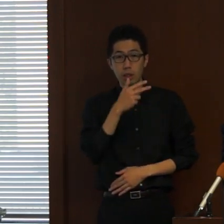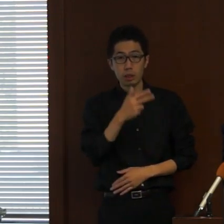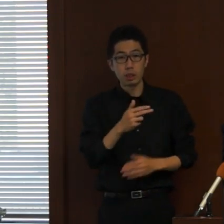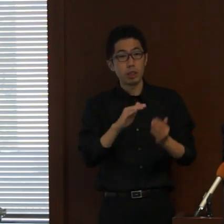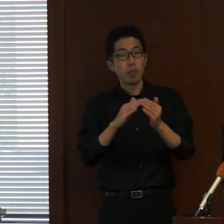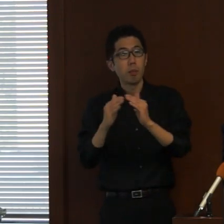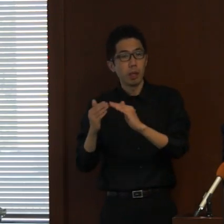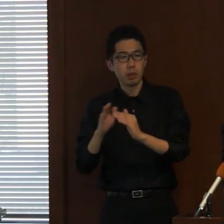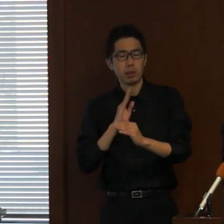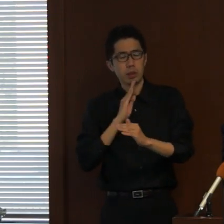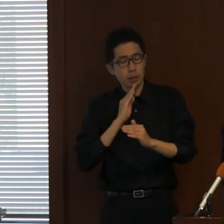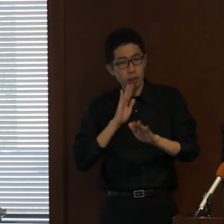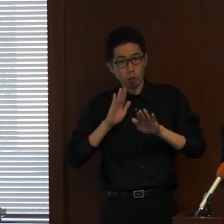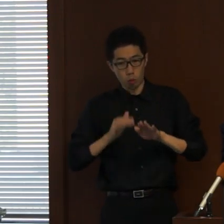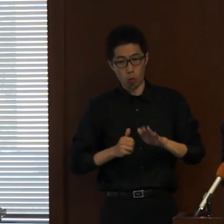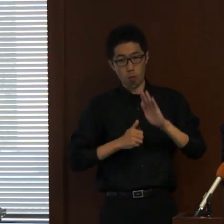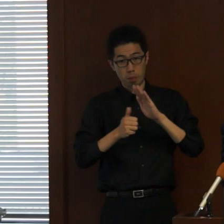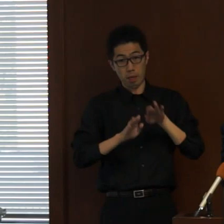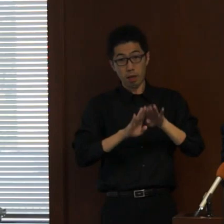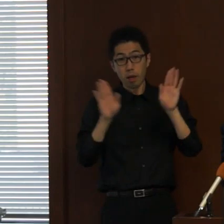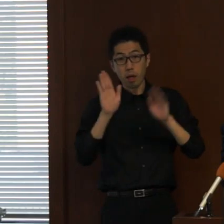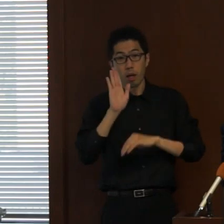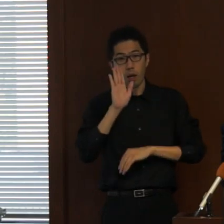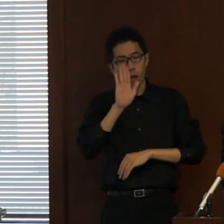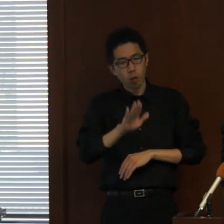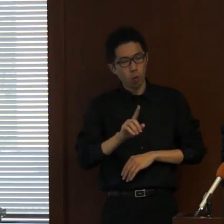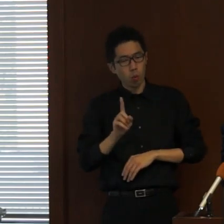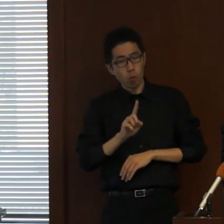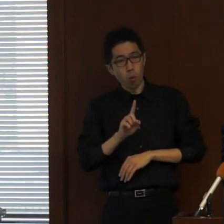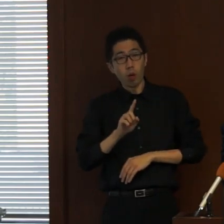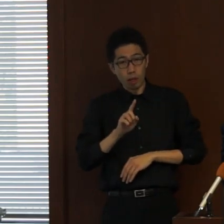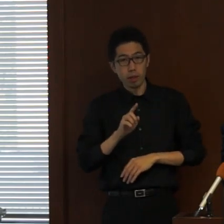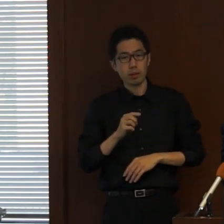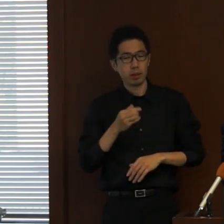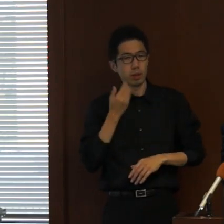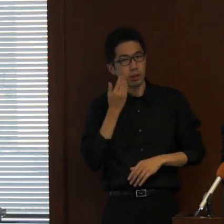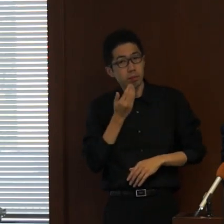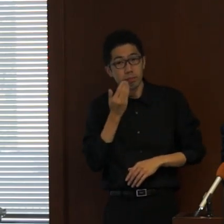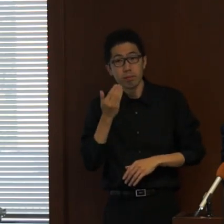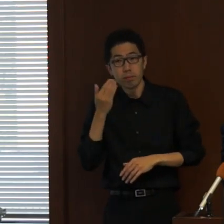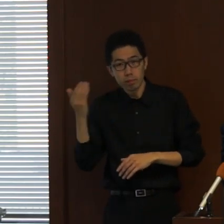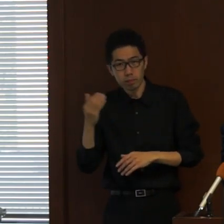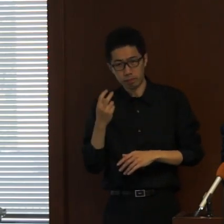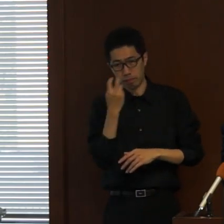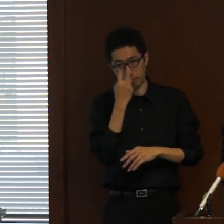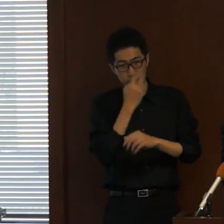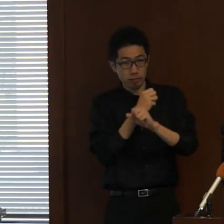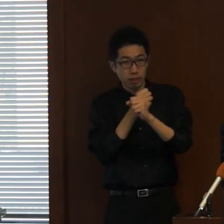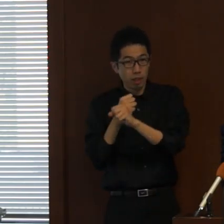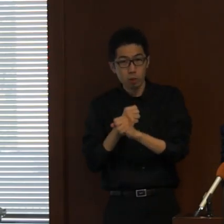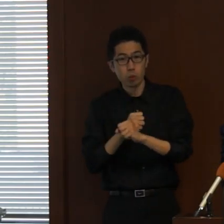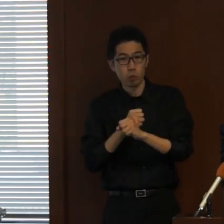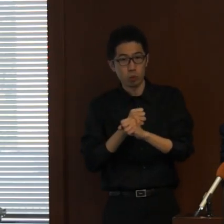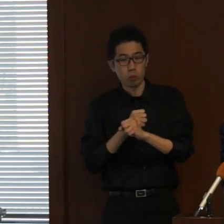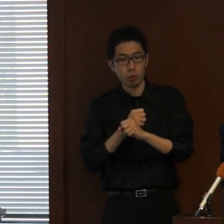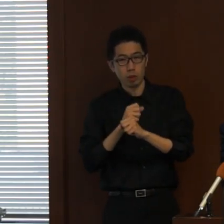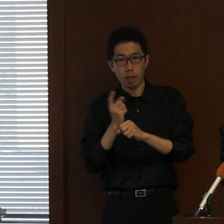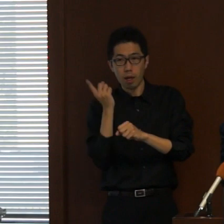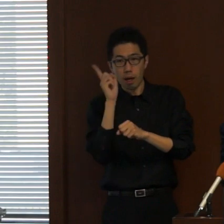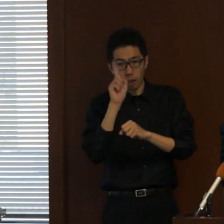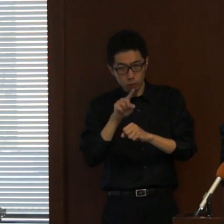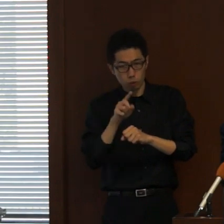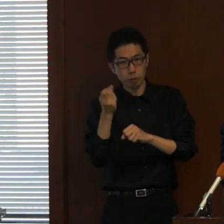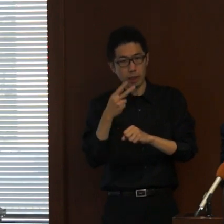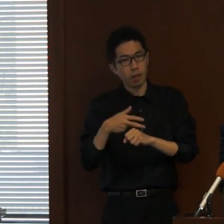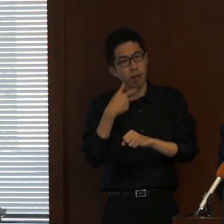だったのかっていうところをしっかりと、ヒアリングをしながら、明日、明後日、明日、来週というところに